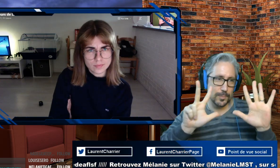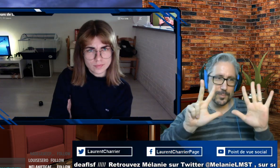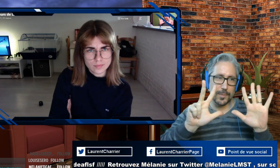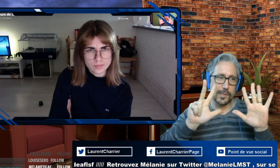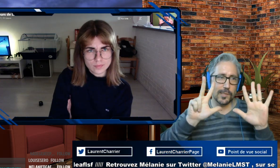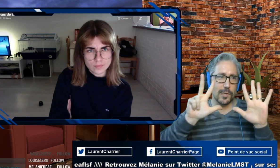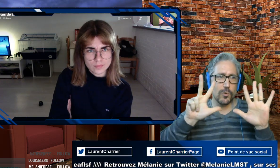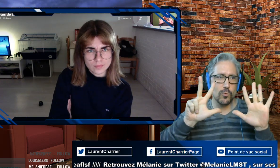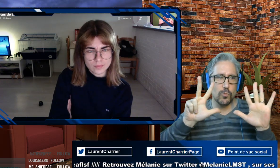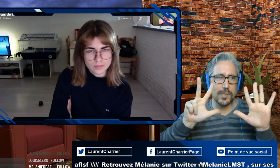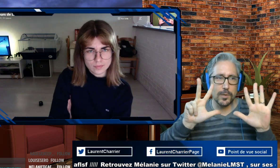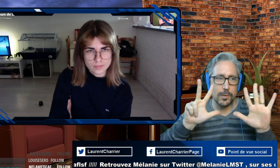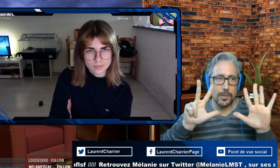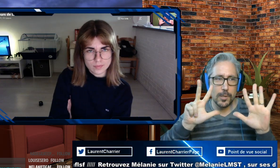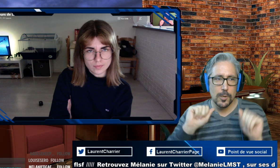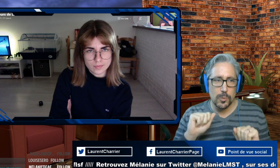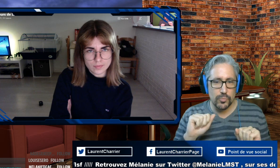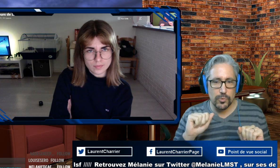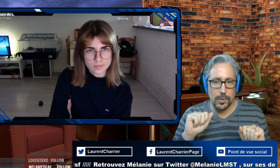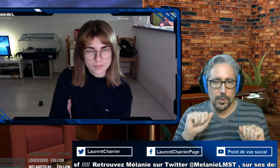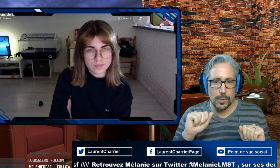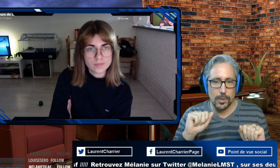8 ans. C'est 8 ans